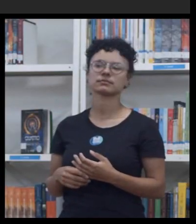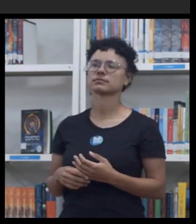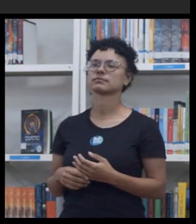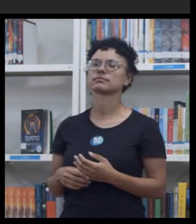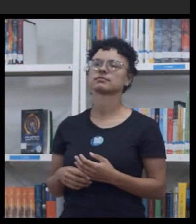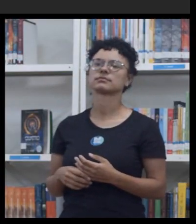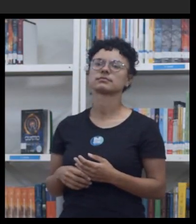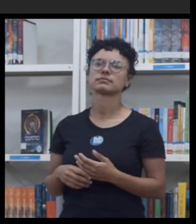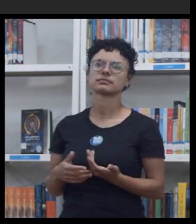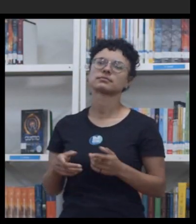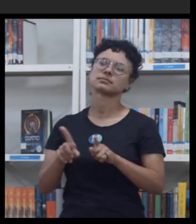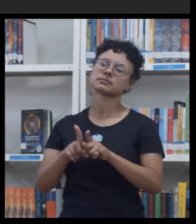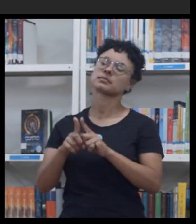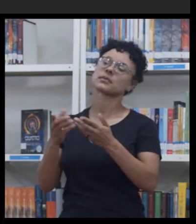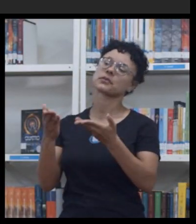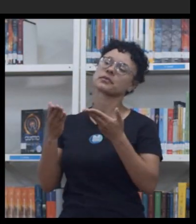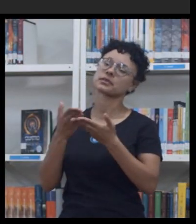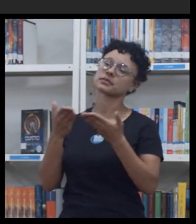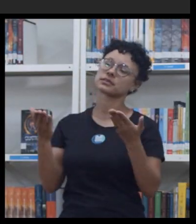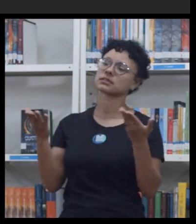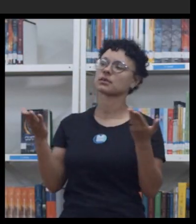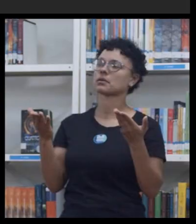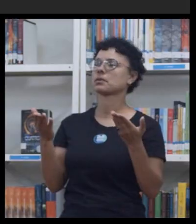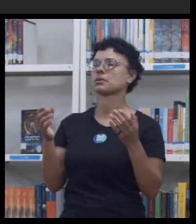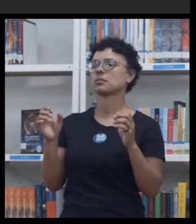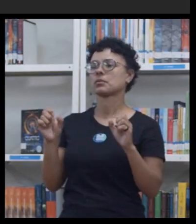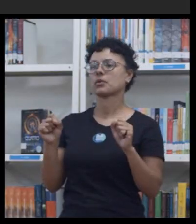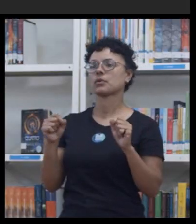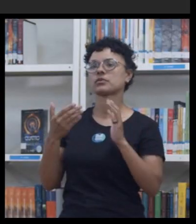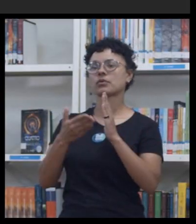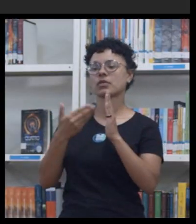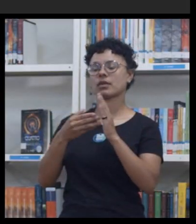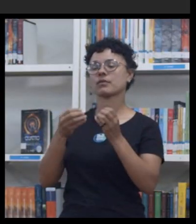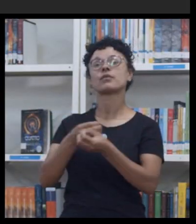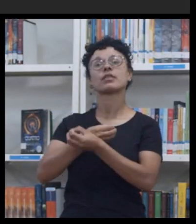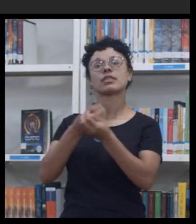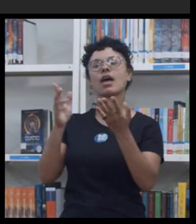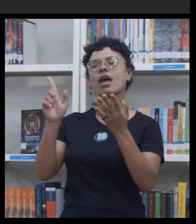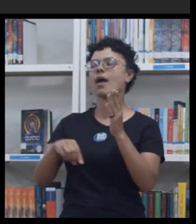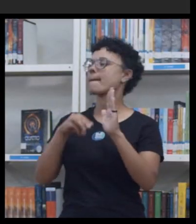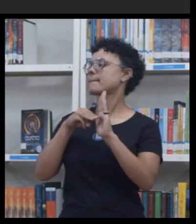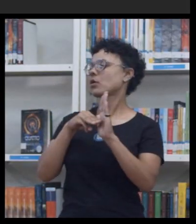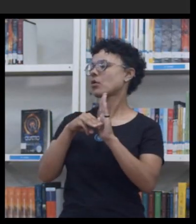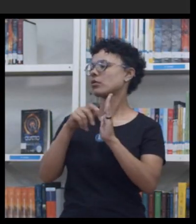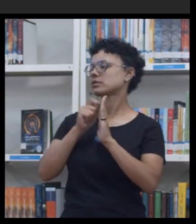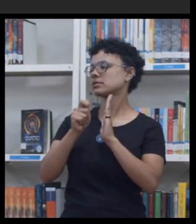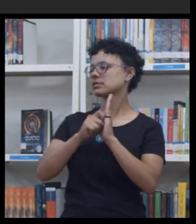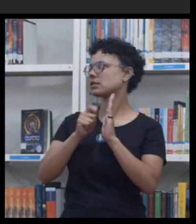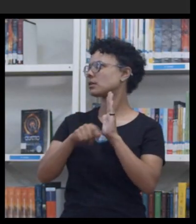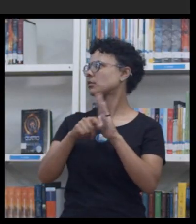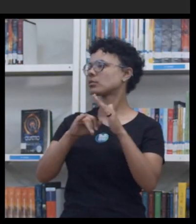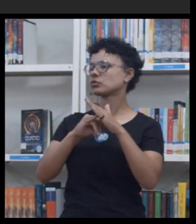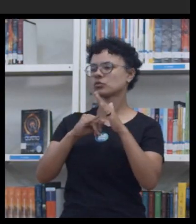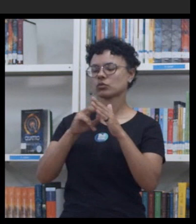poesia.minima.2023. E eu vou convidar vocês agora para ganharem um livro, que é o livro da metodologia do